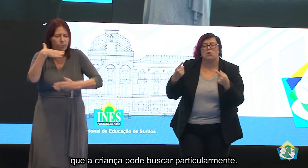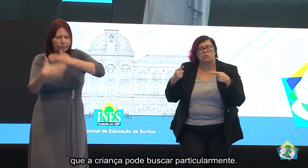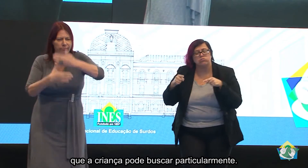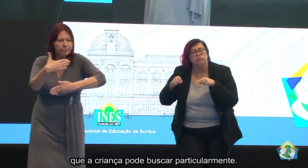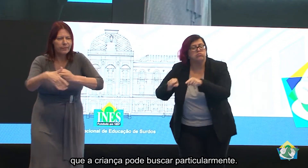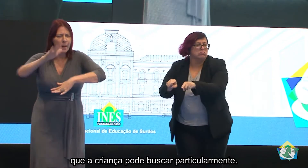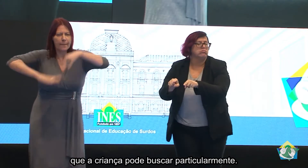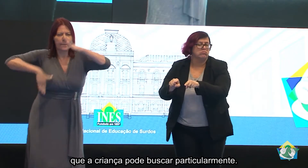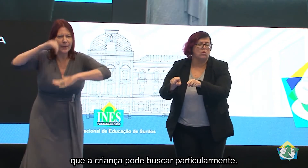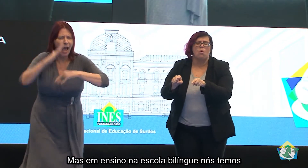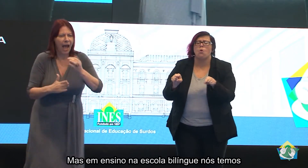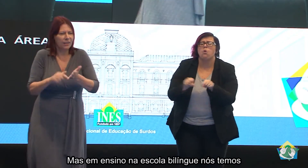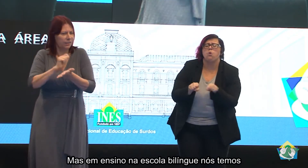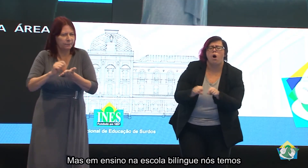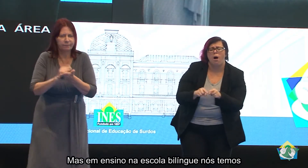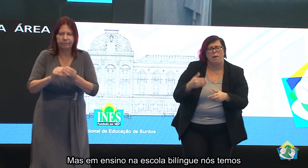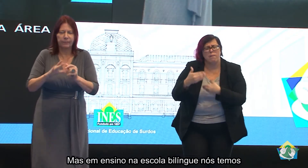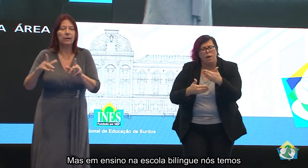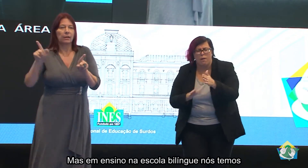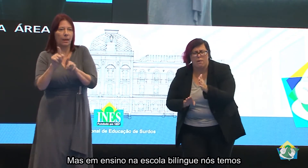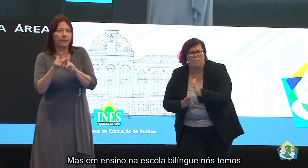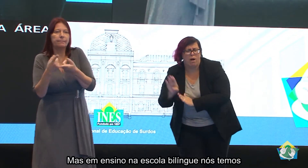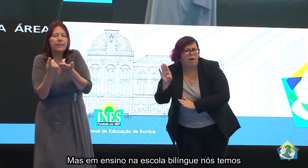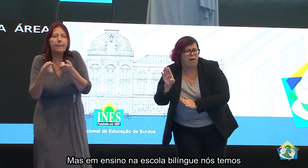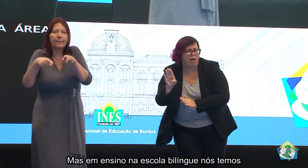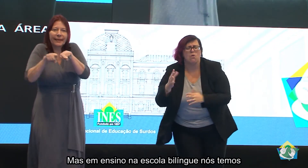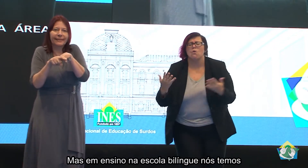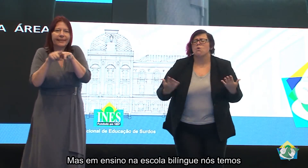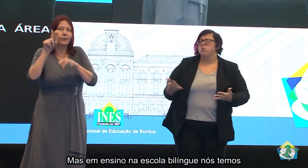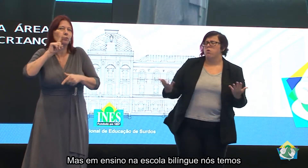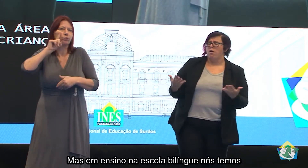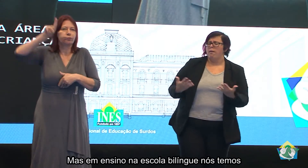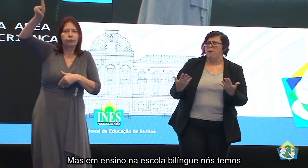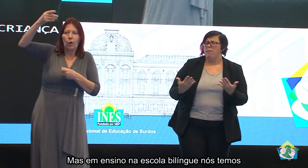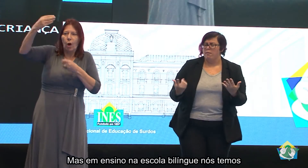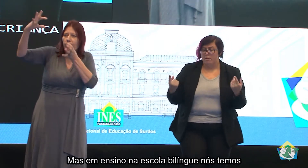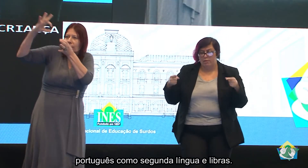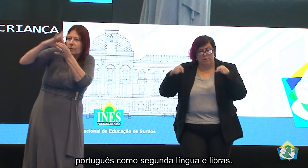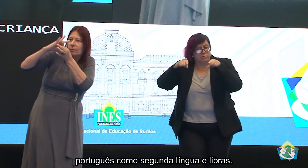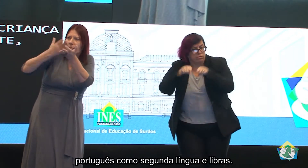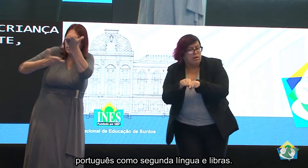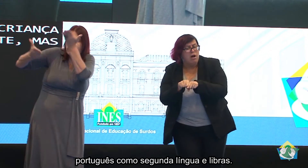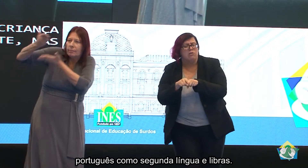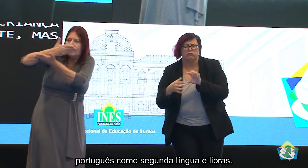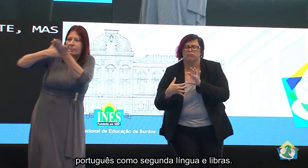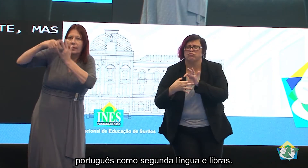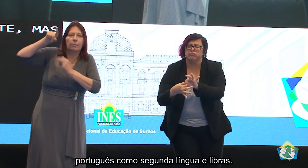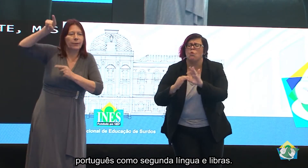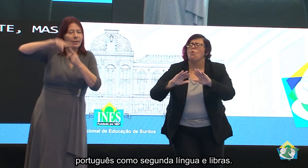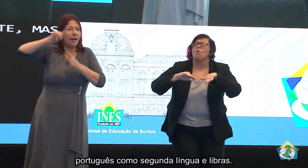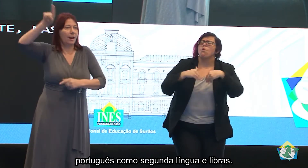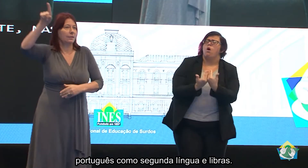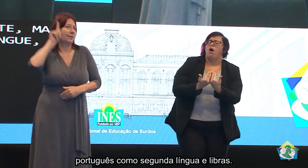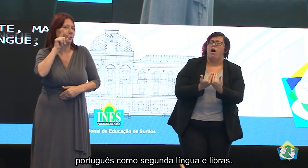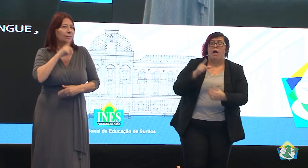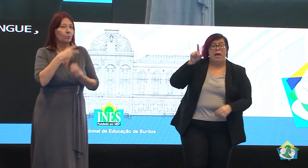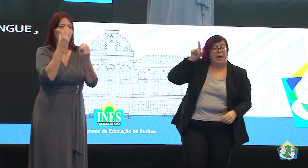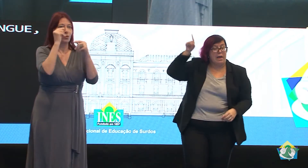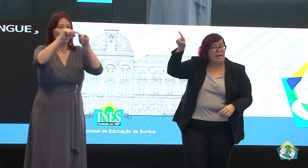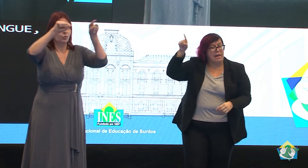buscar particularmente. Mas no ensino, na escola bilíngue, nós temos português como segunda língua e